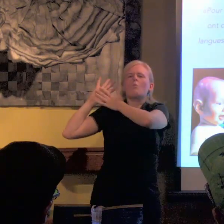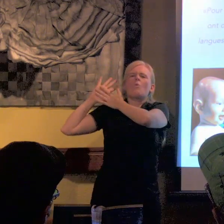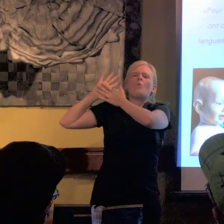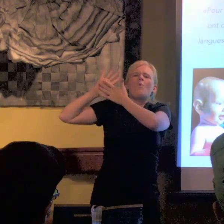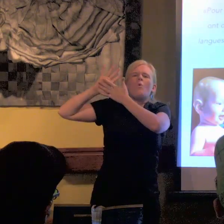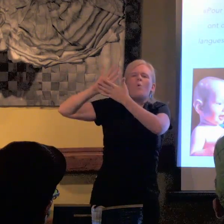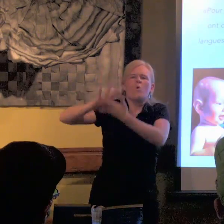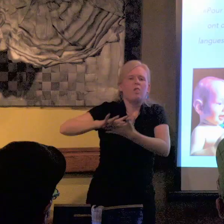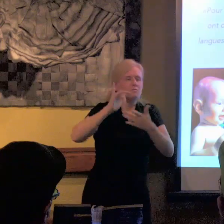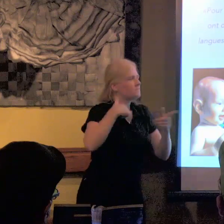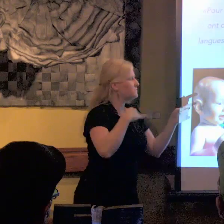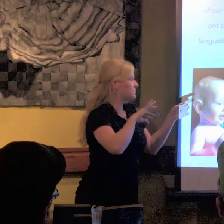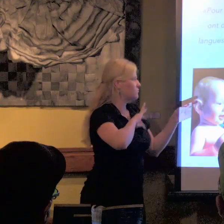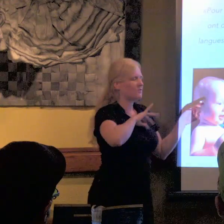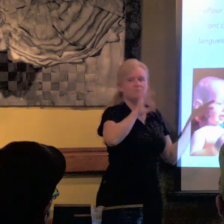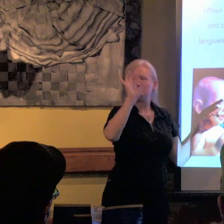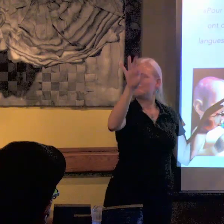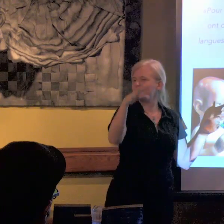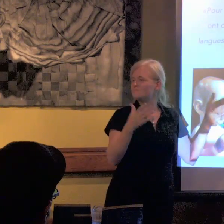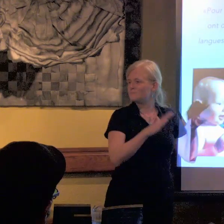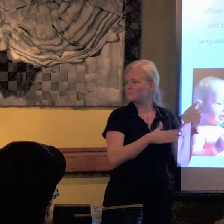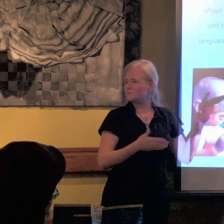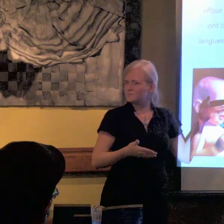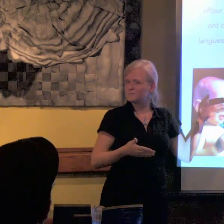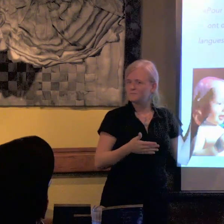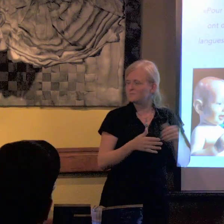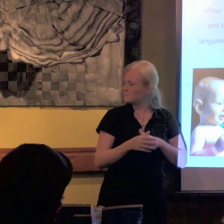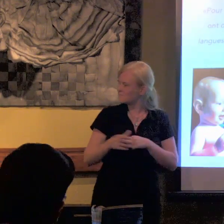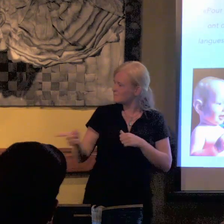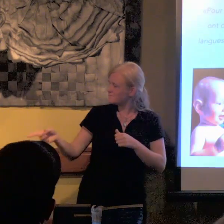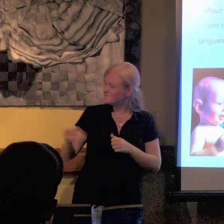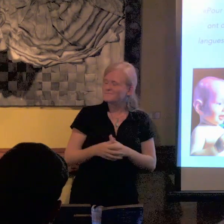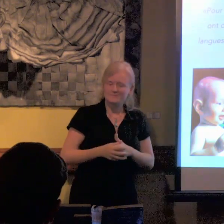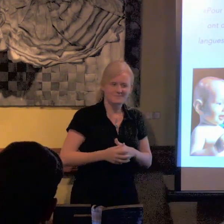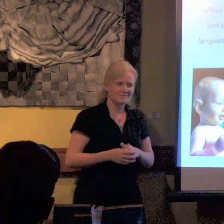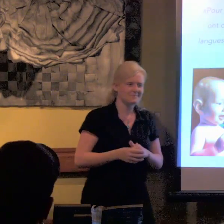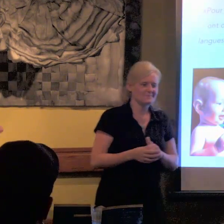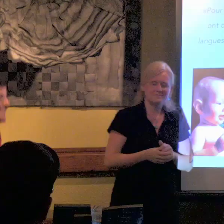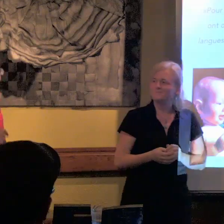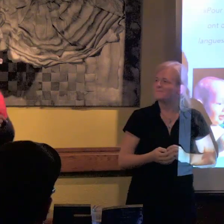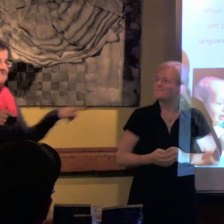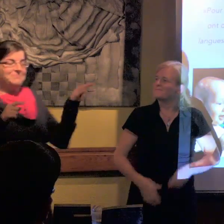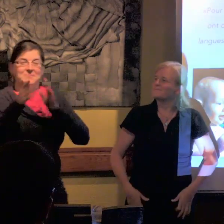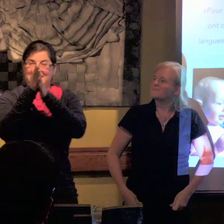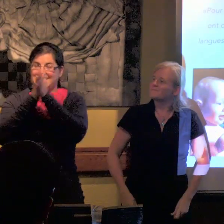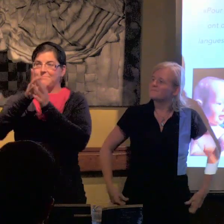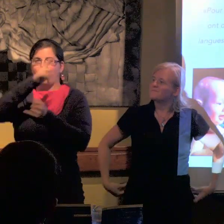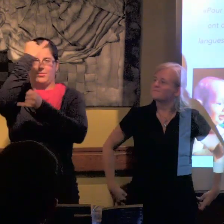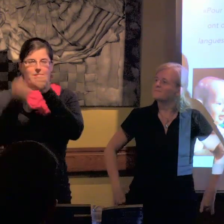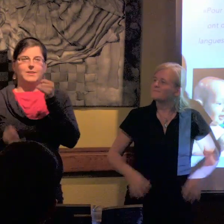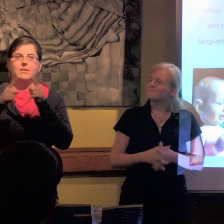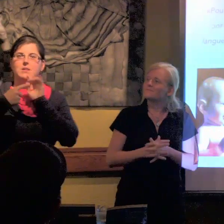signes. Et vous voyez, vous vous rappelez quand je parlais des mythes à quelque part, bien c'est un exemple de mythe qui est dur, qui est difficile à